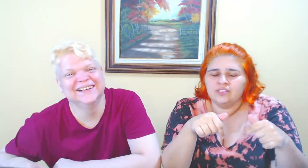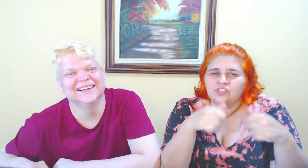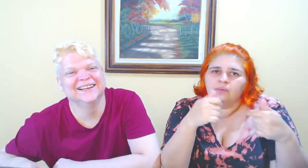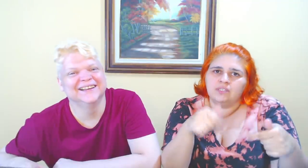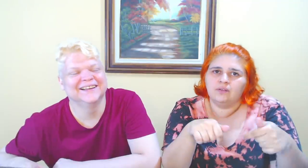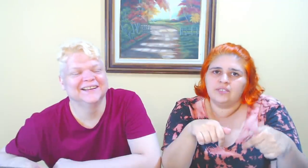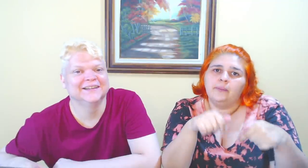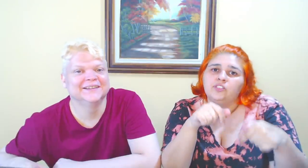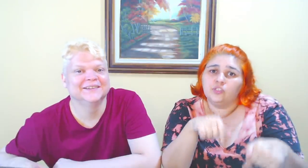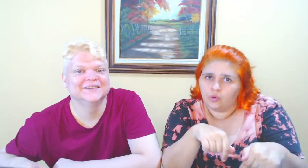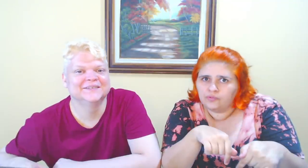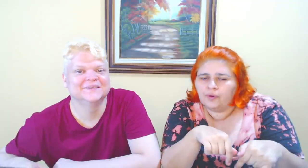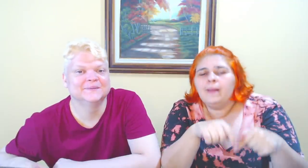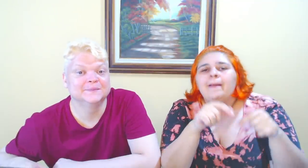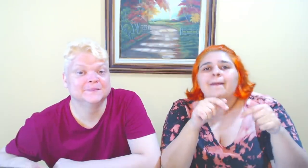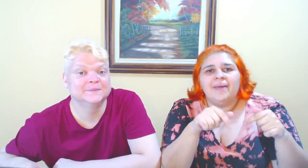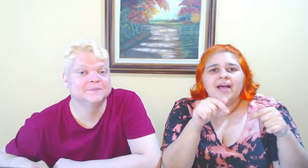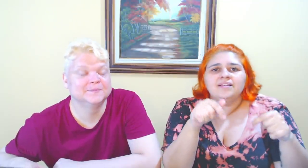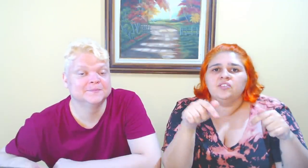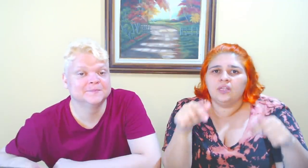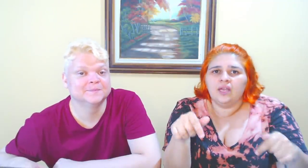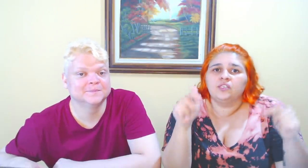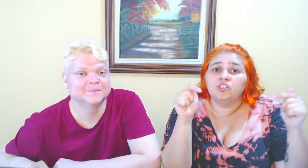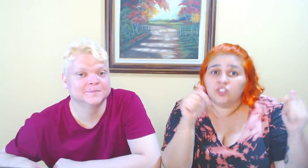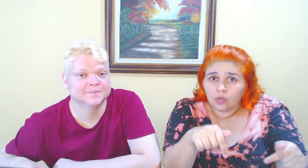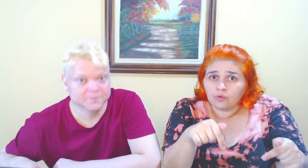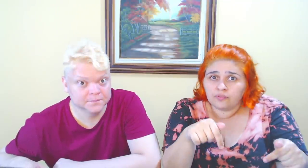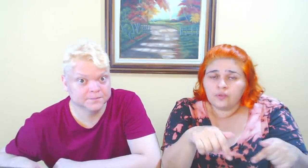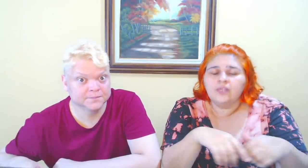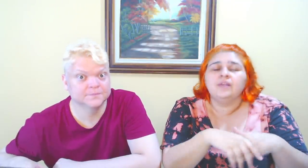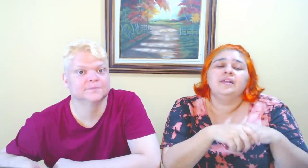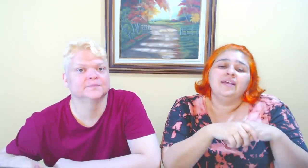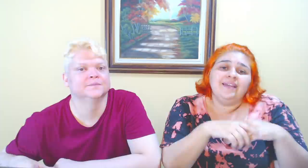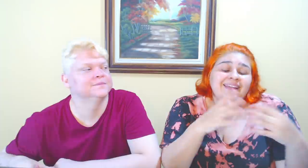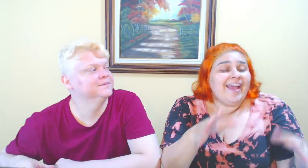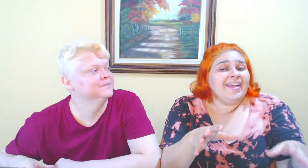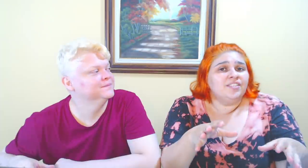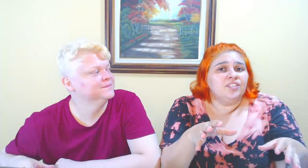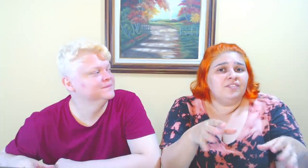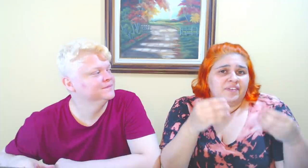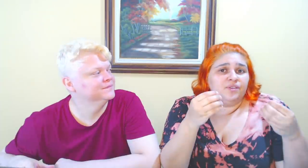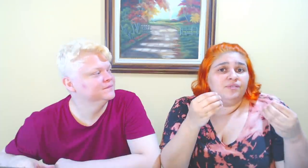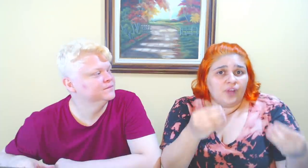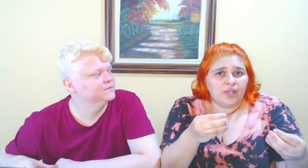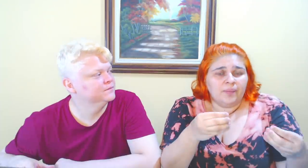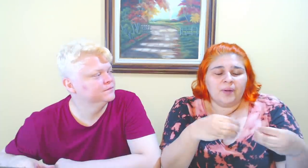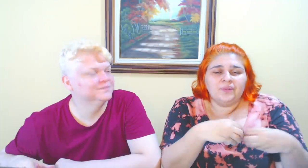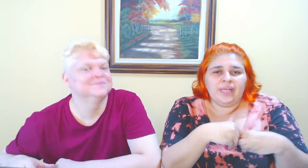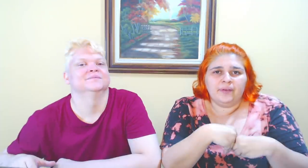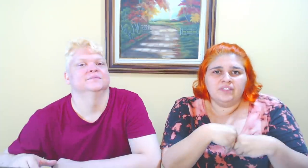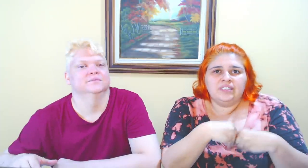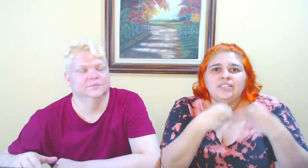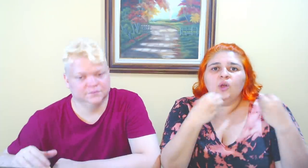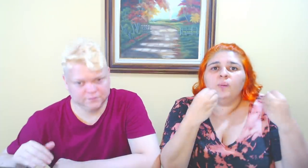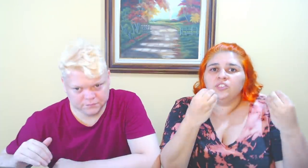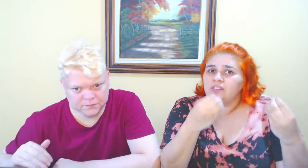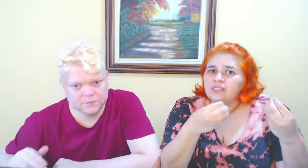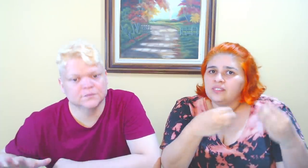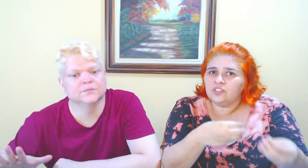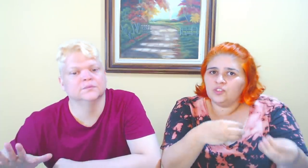estamos indo ao cinema de novo Para assistir TNT de novo E aí a gente vai fazer um vlog Para contar para vocês Como a gente se sentiu